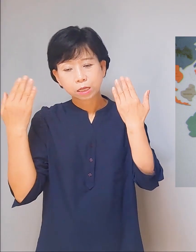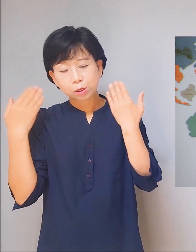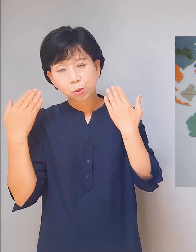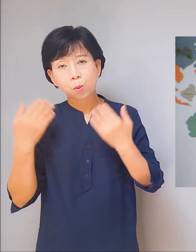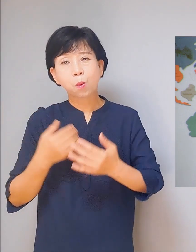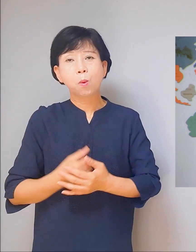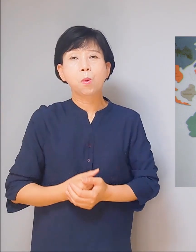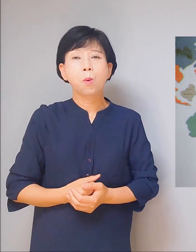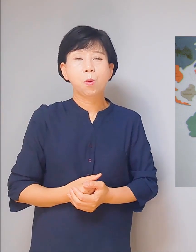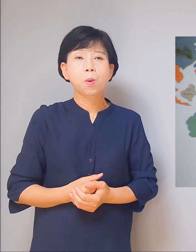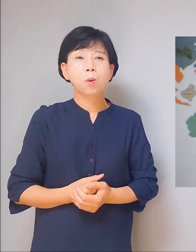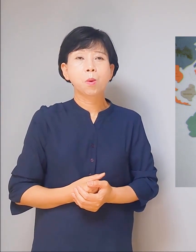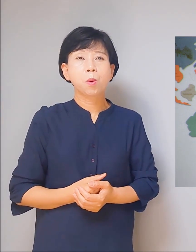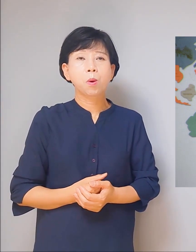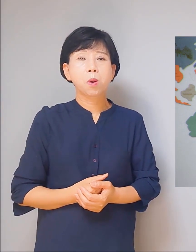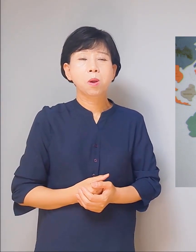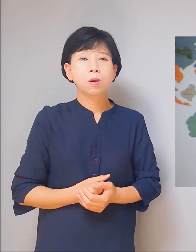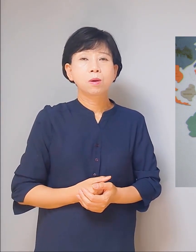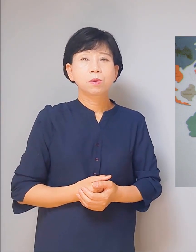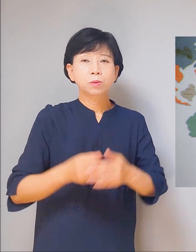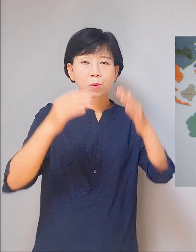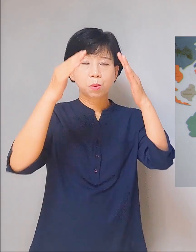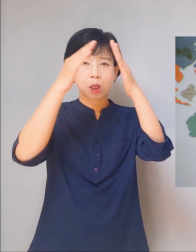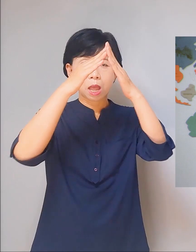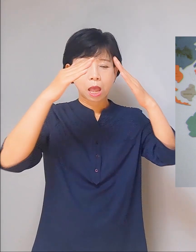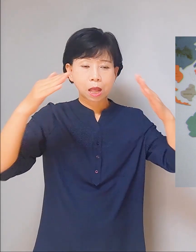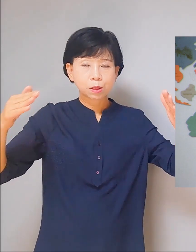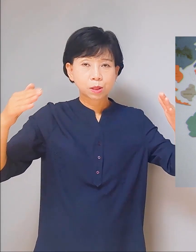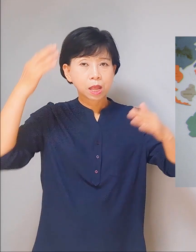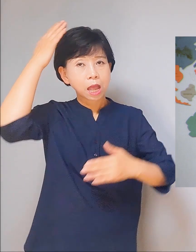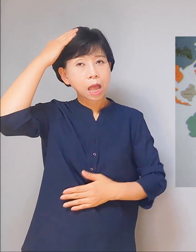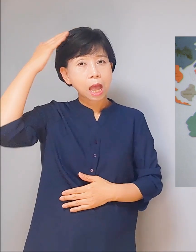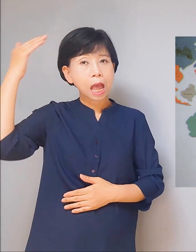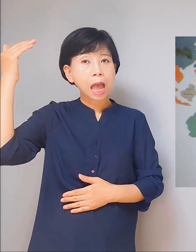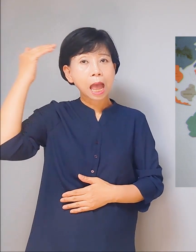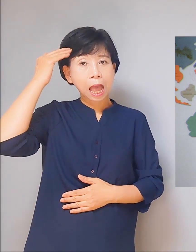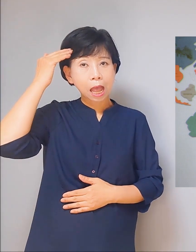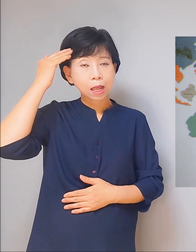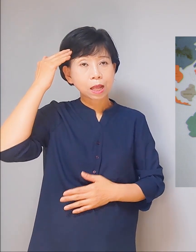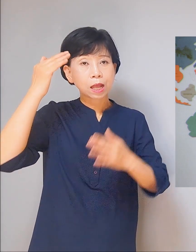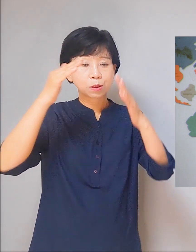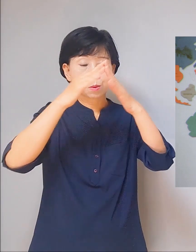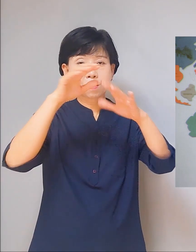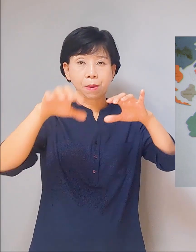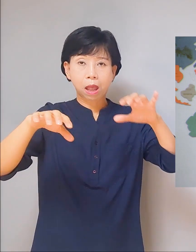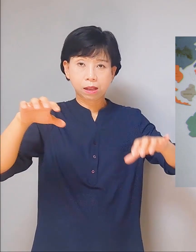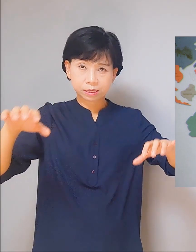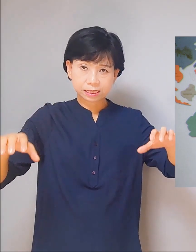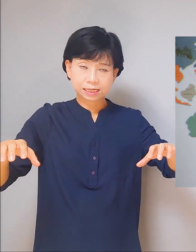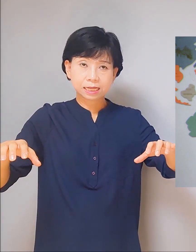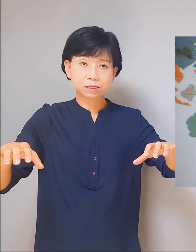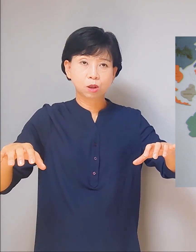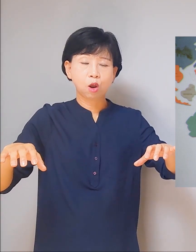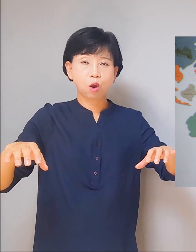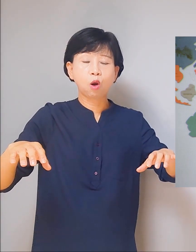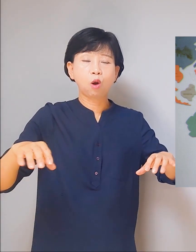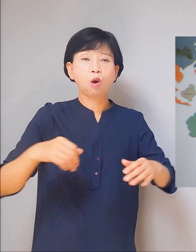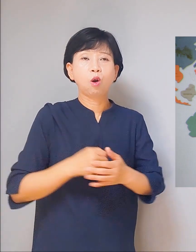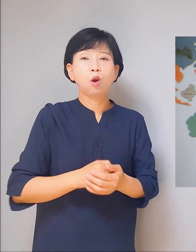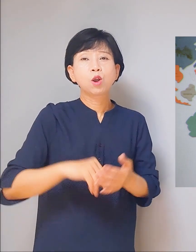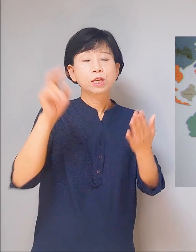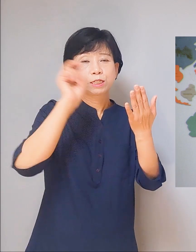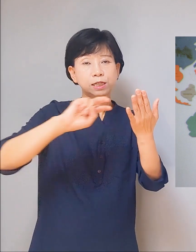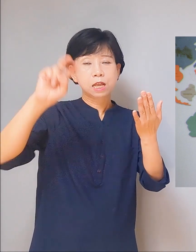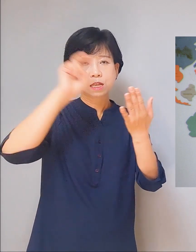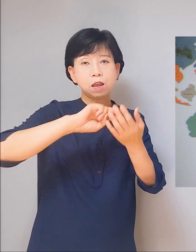고등학교 뭐 여기 한옥마을 우리 오는 날은 한옥마을도 오후에 거기서 공연을 합니다. 그래서 6월